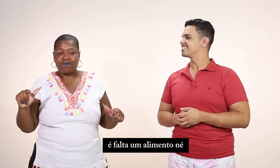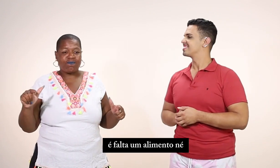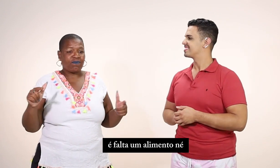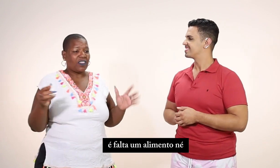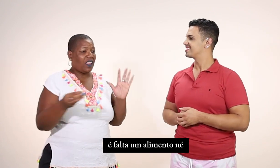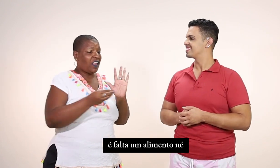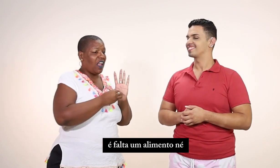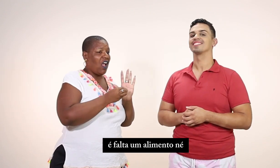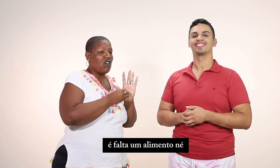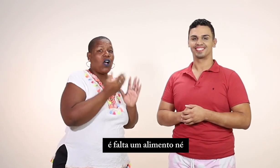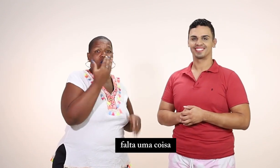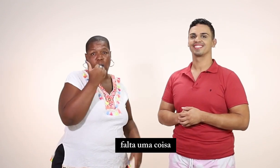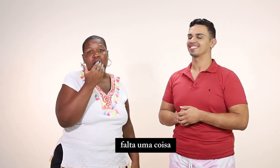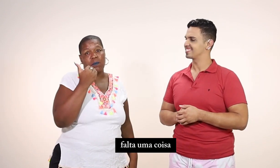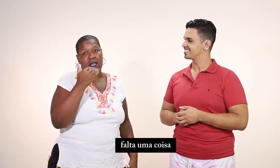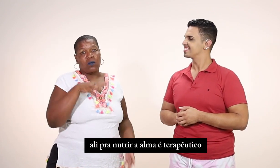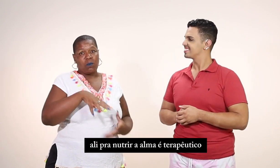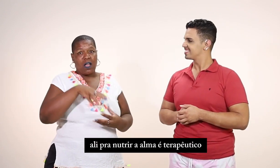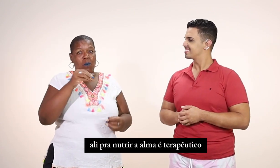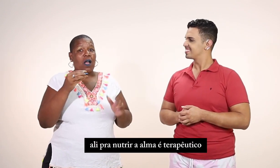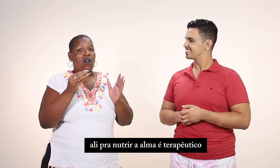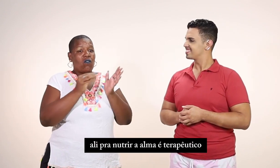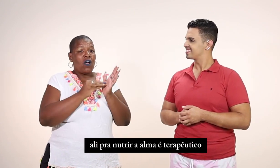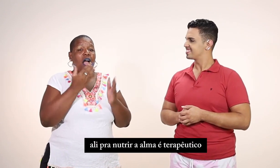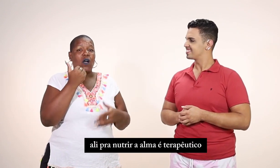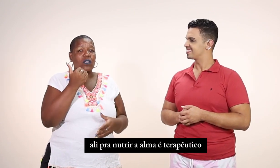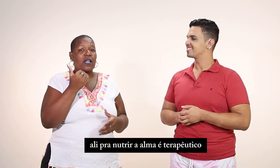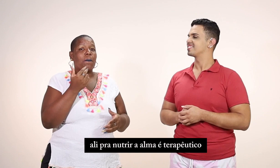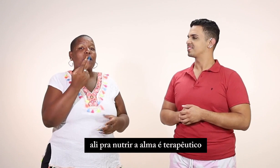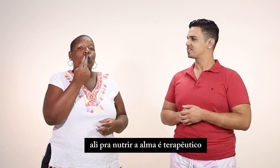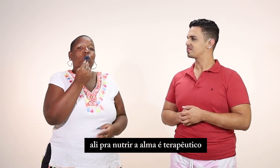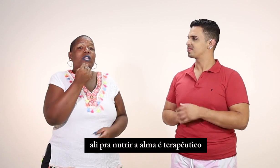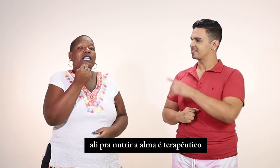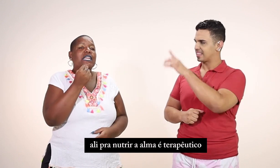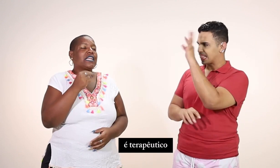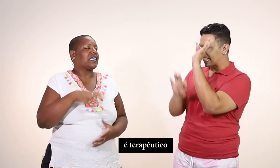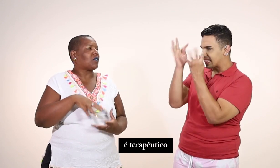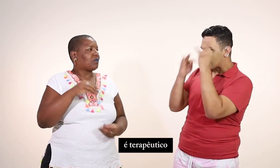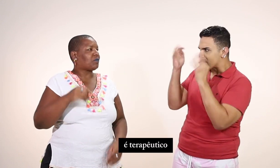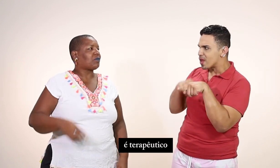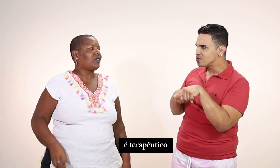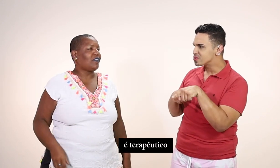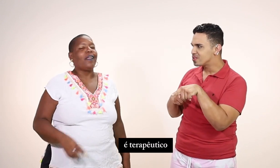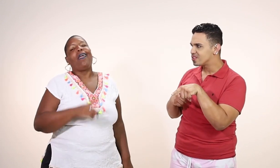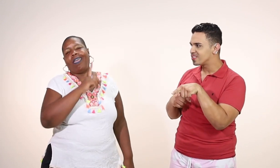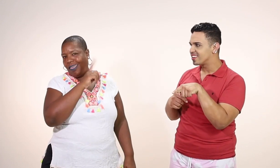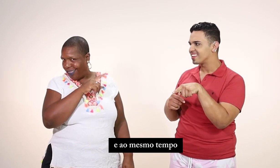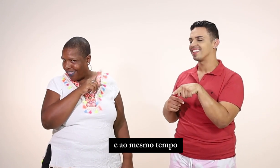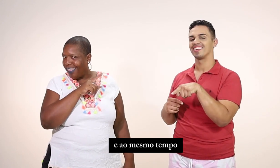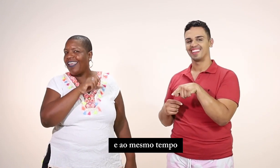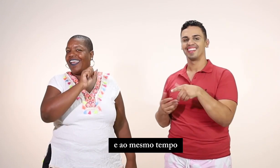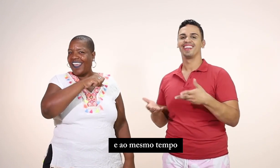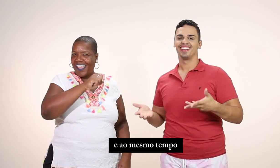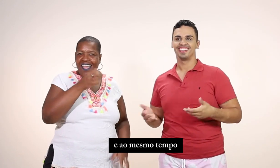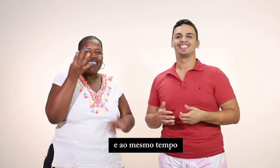um alimento, né? Falta uma coisa ali para nutrir a alma. É terapêutico? É terapêutico. E ao mesmo tempo